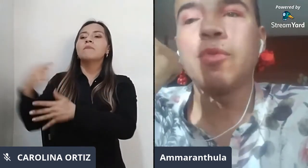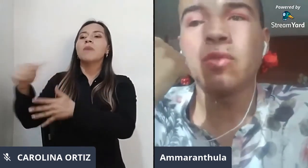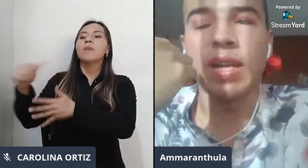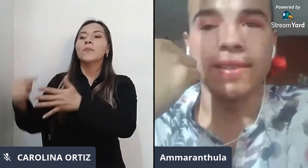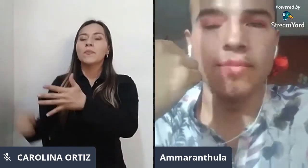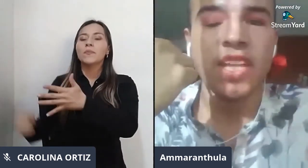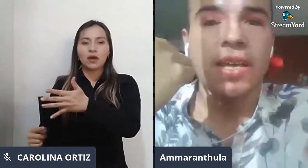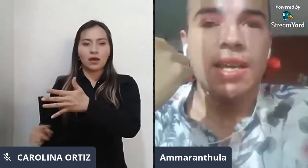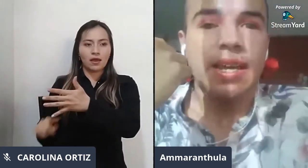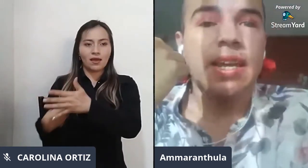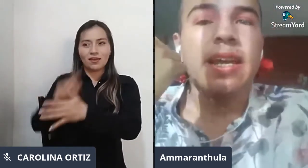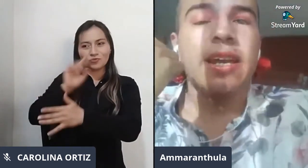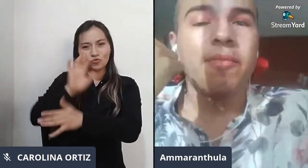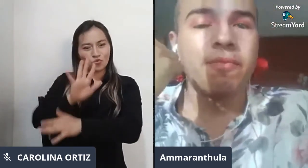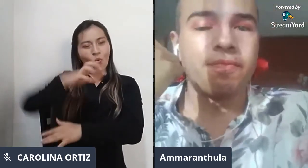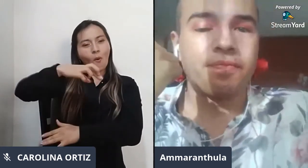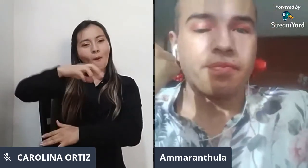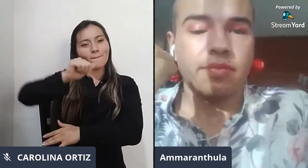No nos damos cuenta.